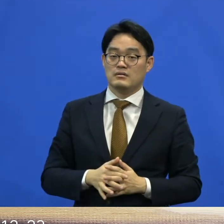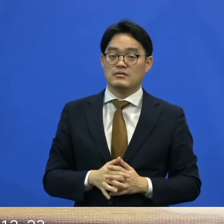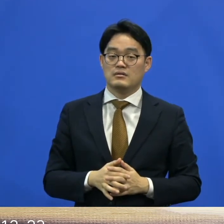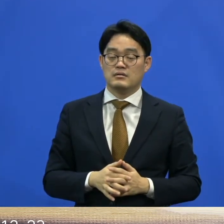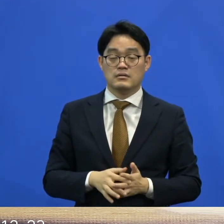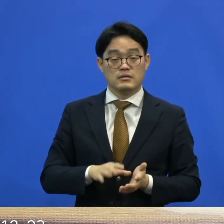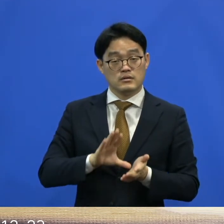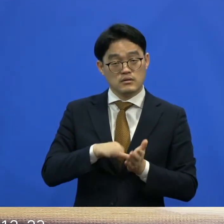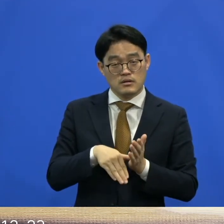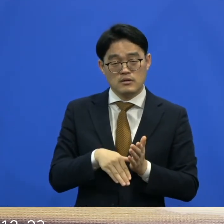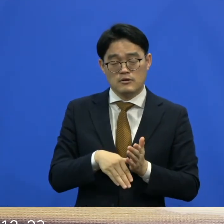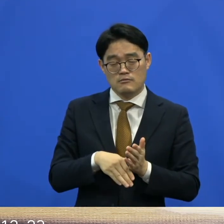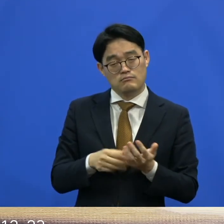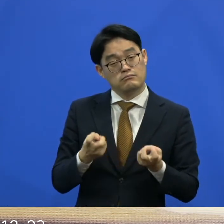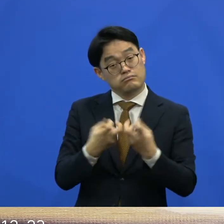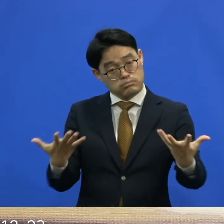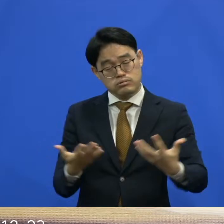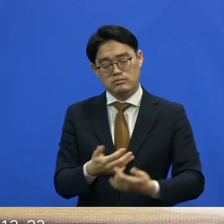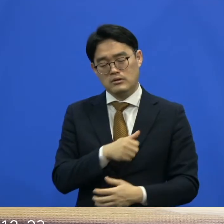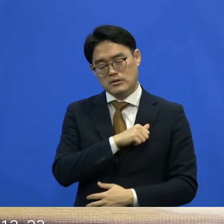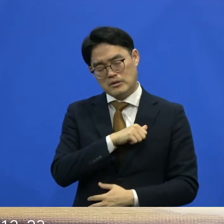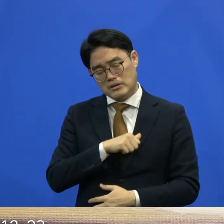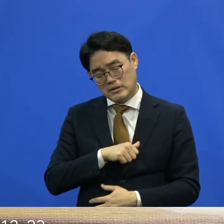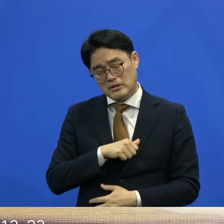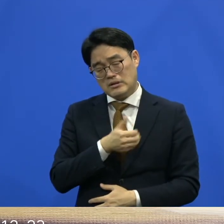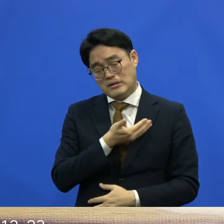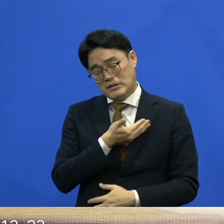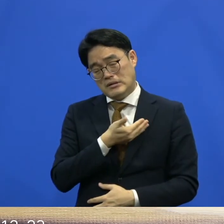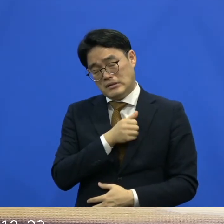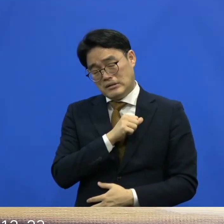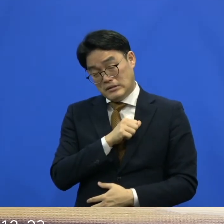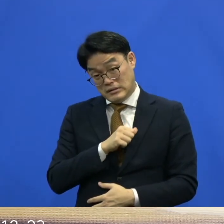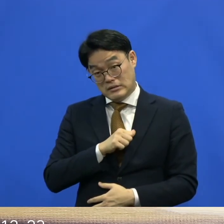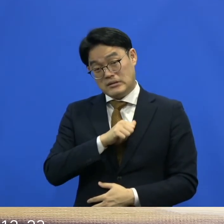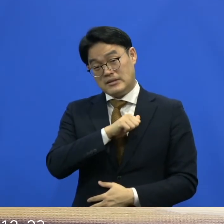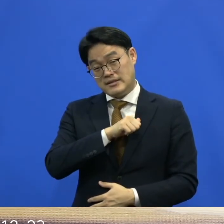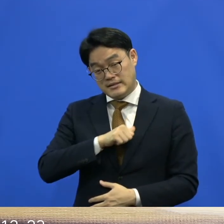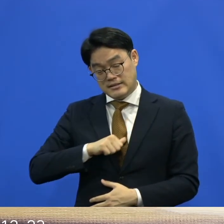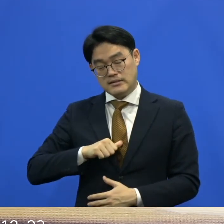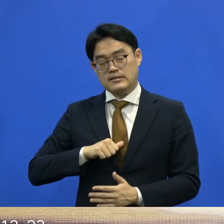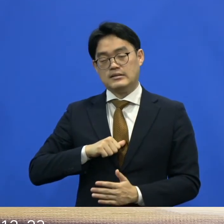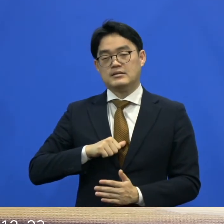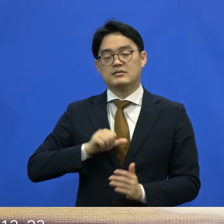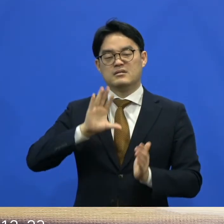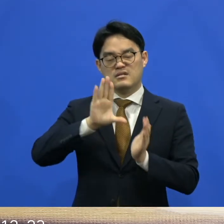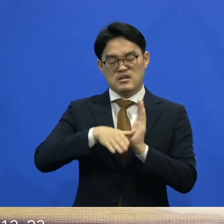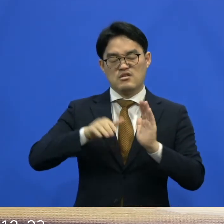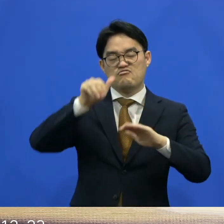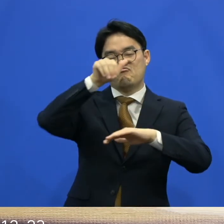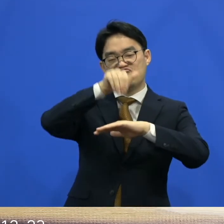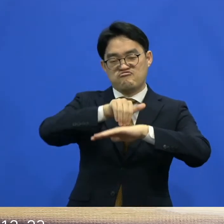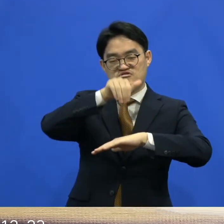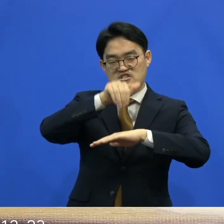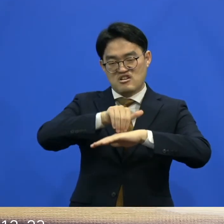그때는 참아내는 것밖에는 다른 길이 없는 그 순간에 단련이라는 일은,